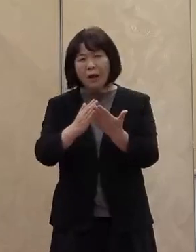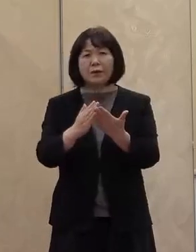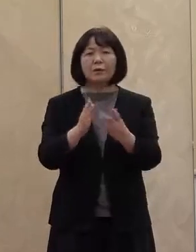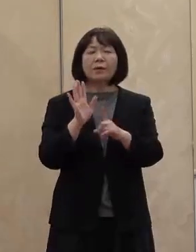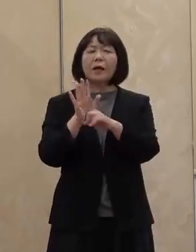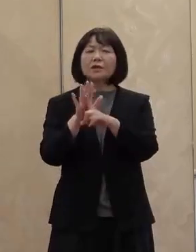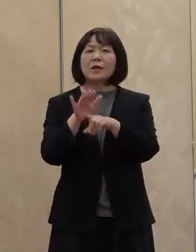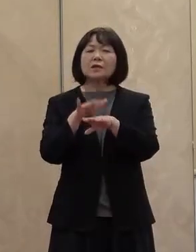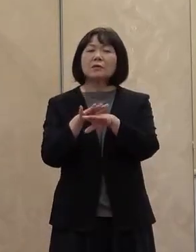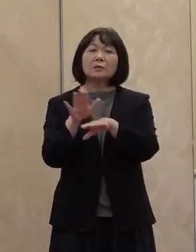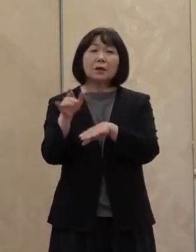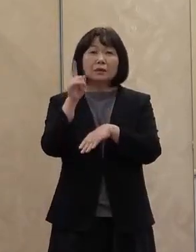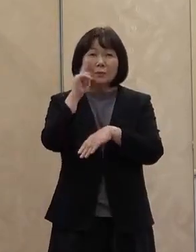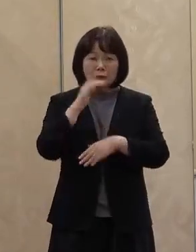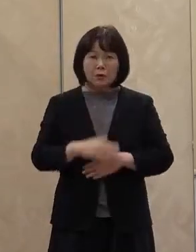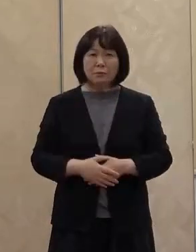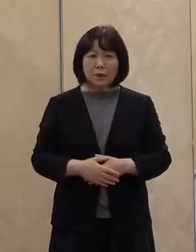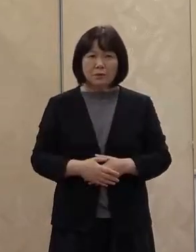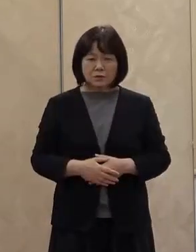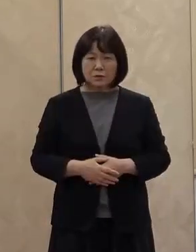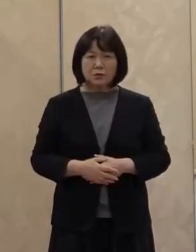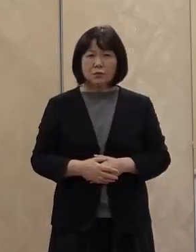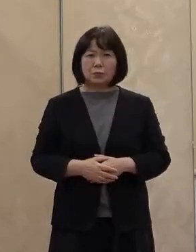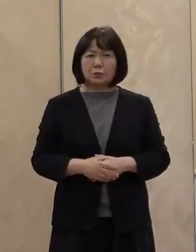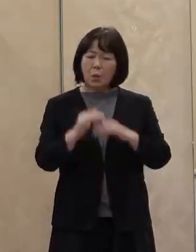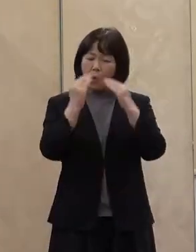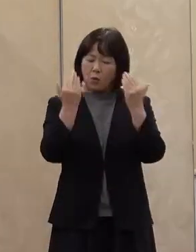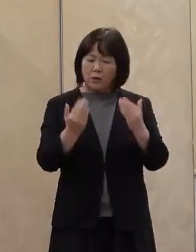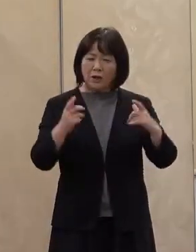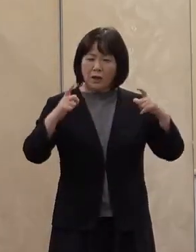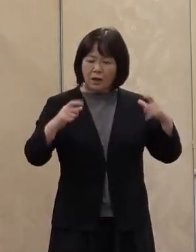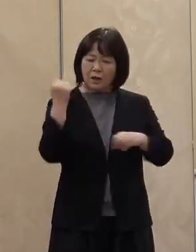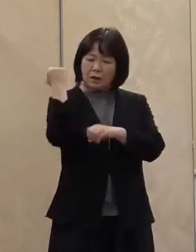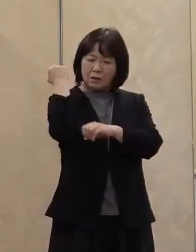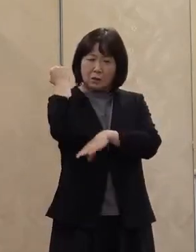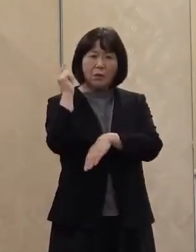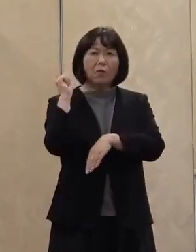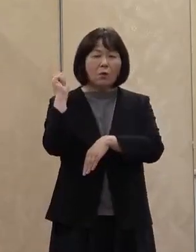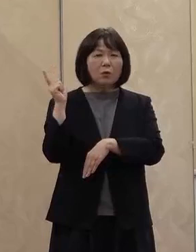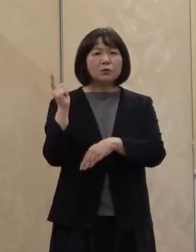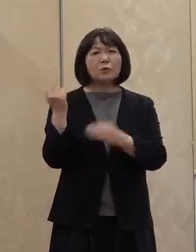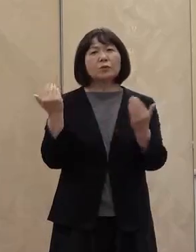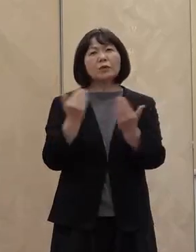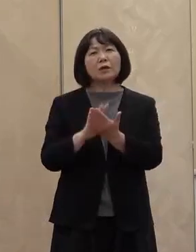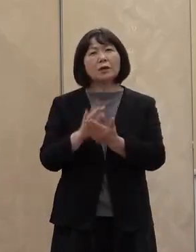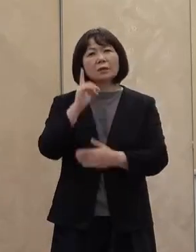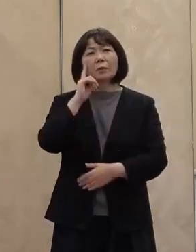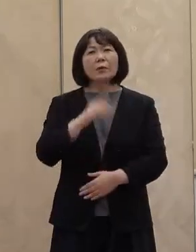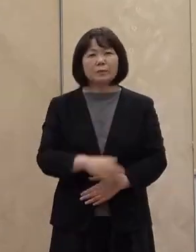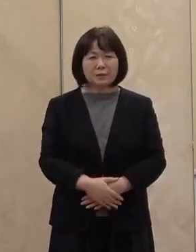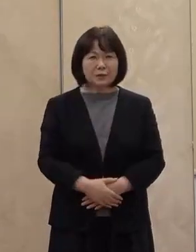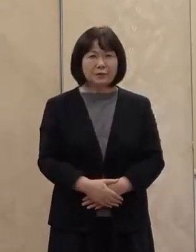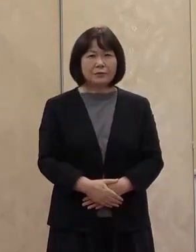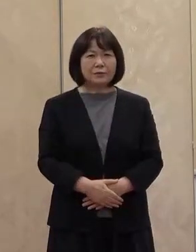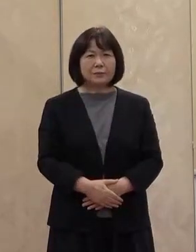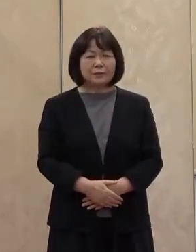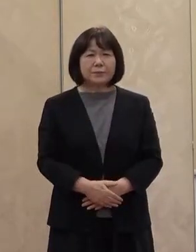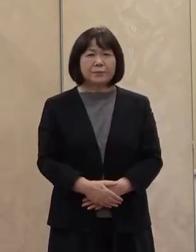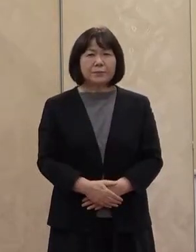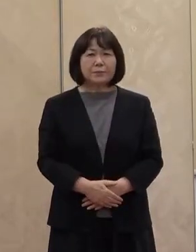援策になってくると思いますが、大きなスキームとしては、まあ、こういうスキームになると思います。だ